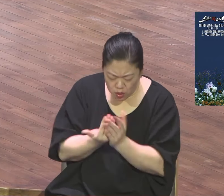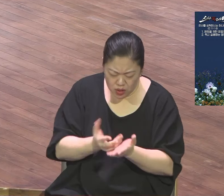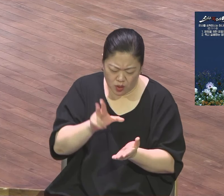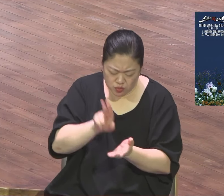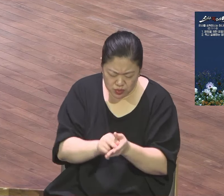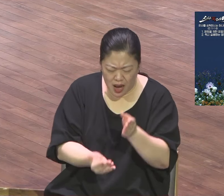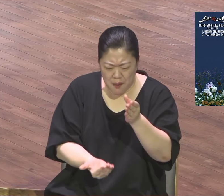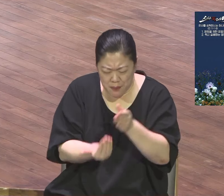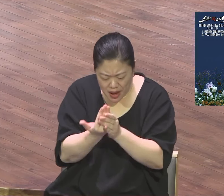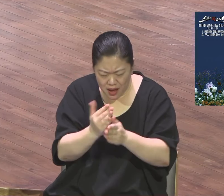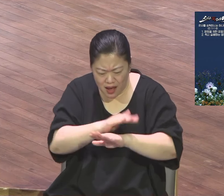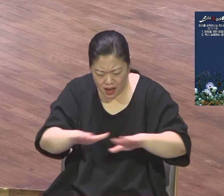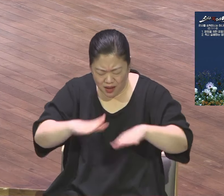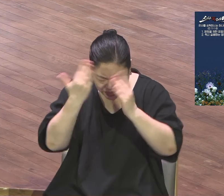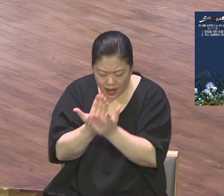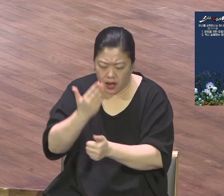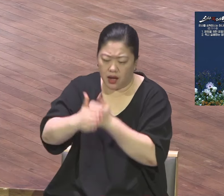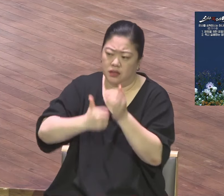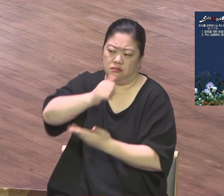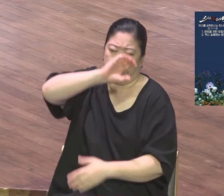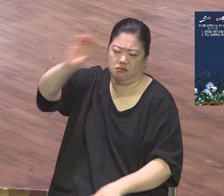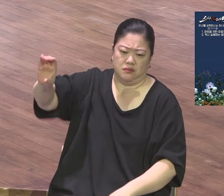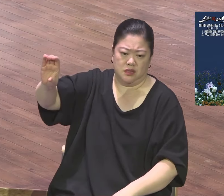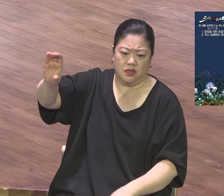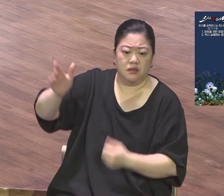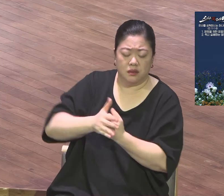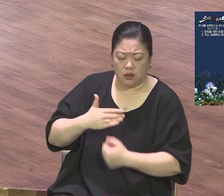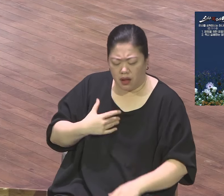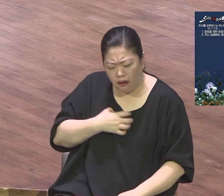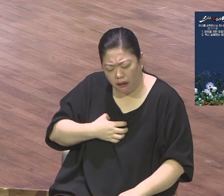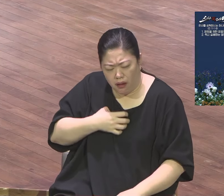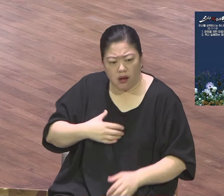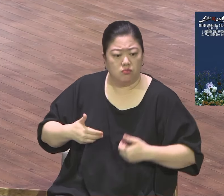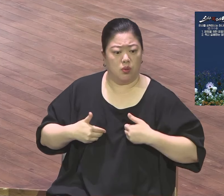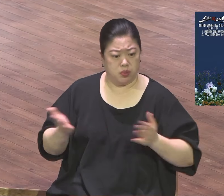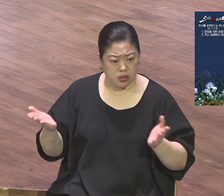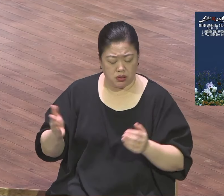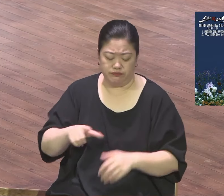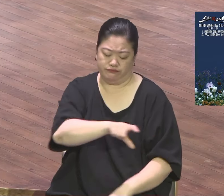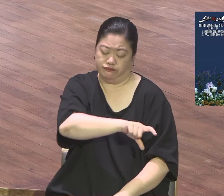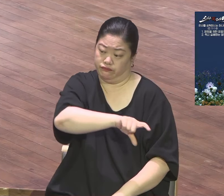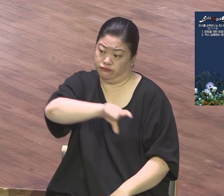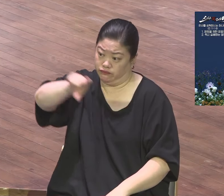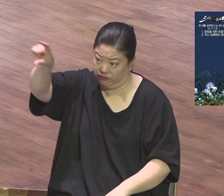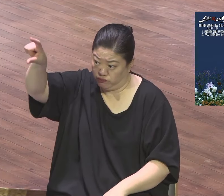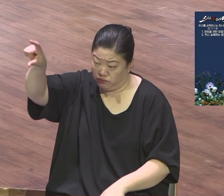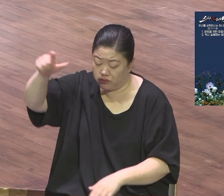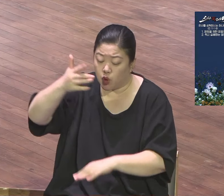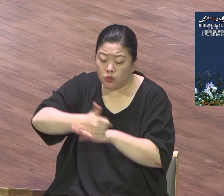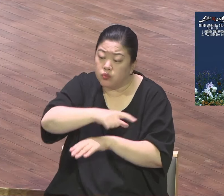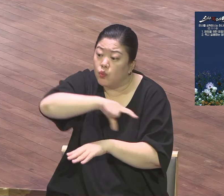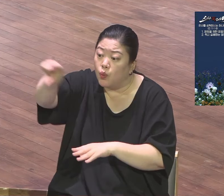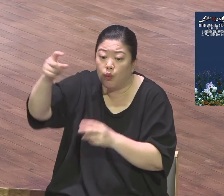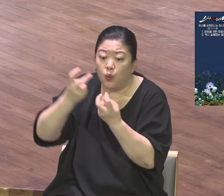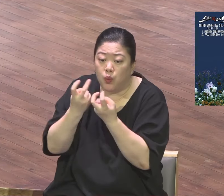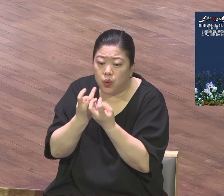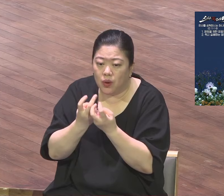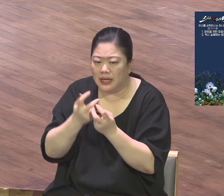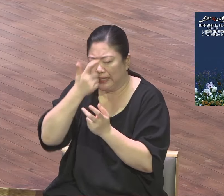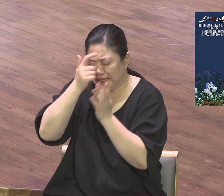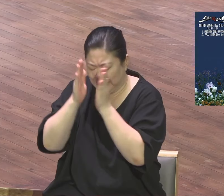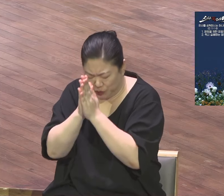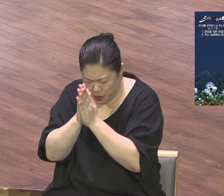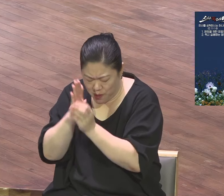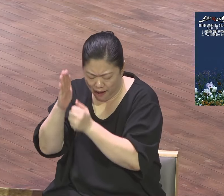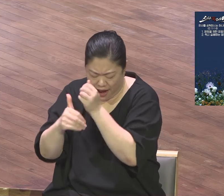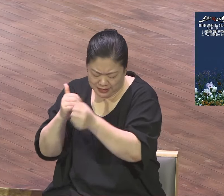있어요. 걱정하지 말고 불안해하지 말고 두려워하지 말고 그것 때문에 타락하지 말고 그것 때문에 포기하지 말고 하나님의 능력을